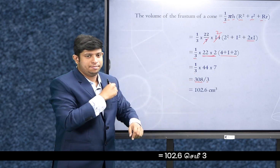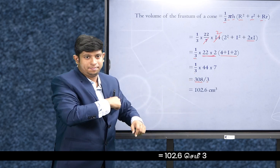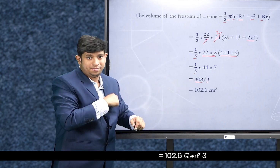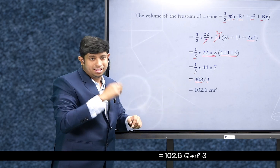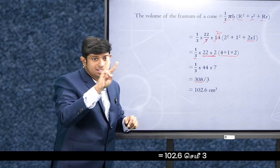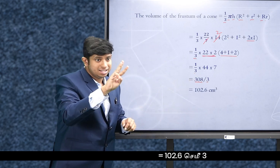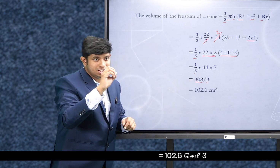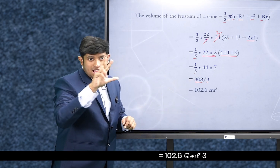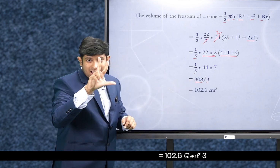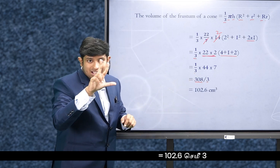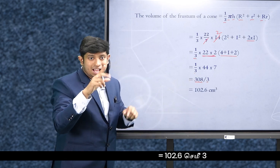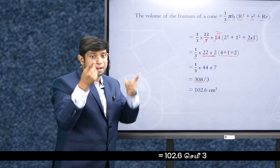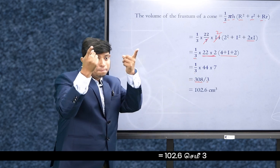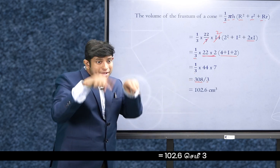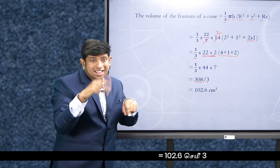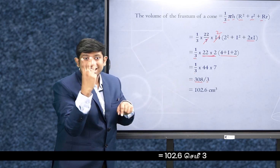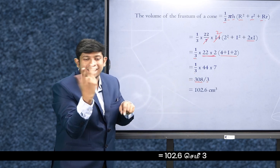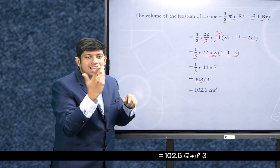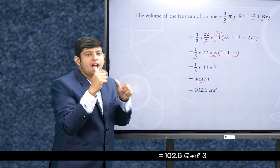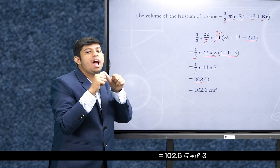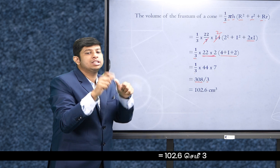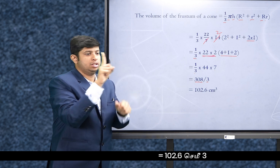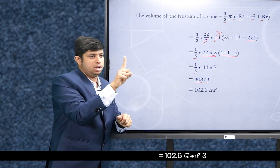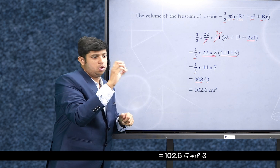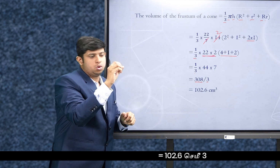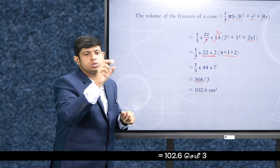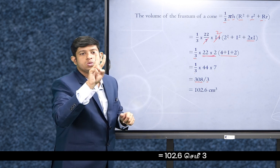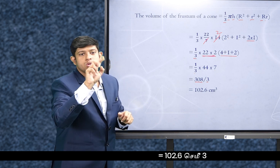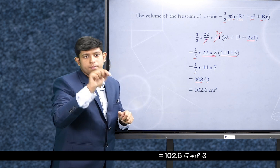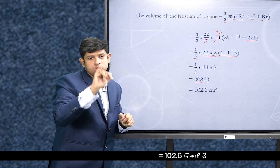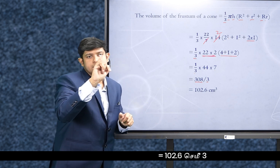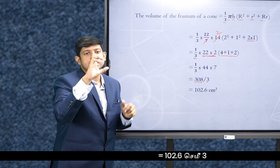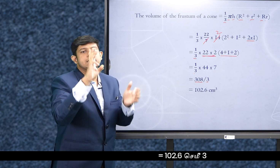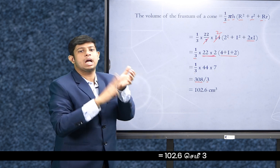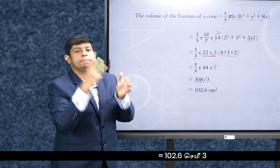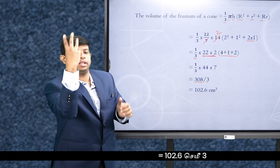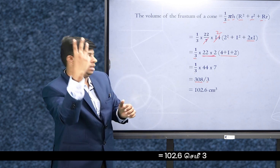ஈடு 102.6 சென்டிமீட்டர் மேலிலக்கம் 3.